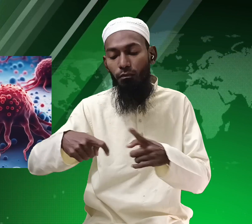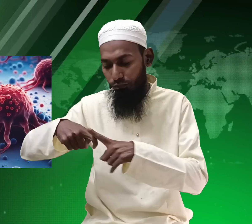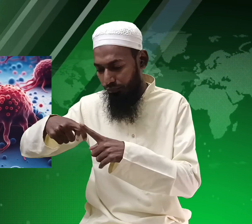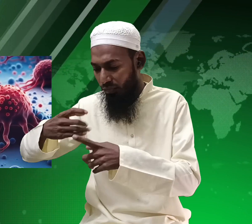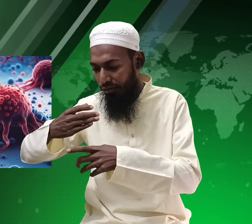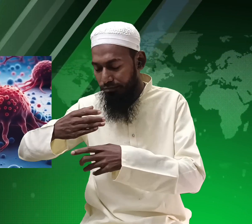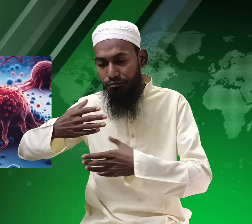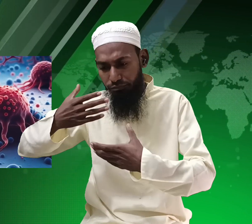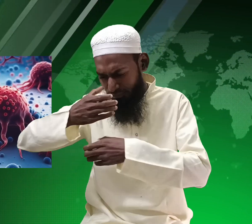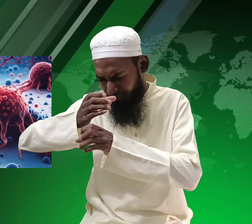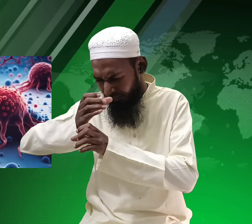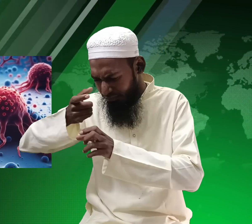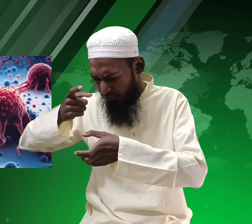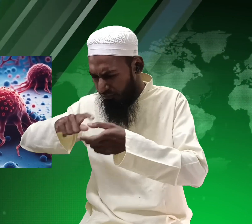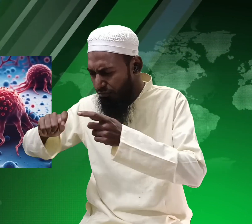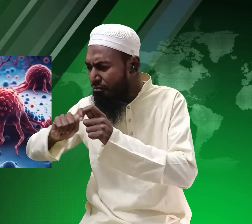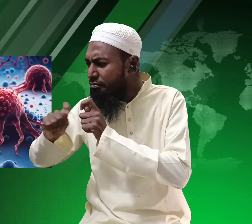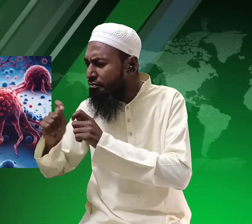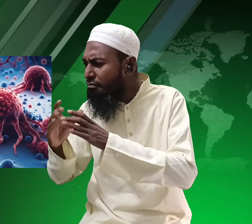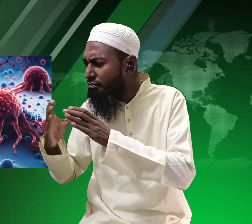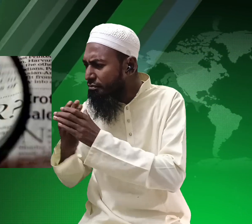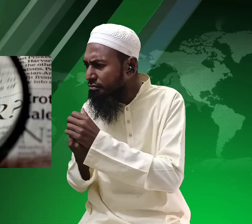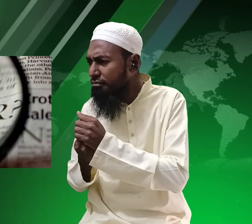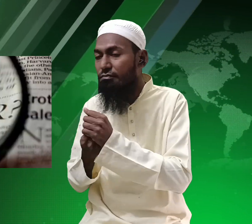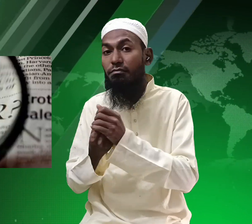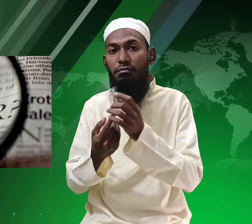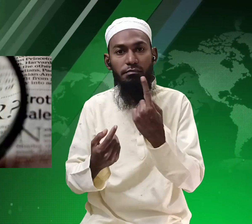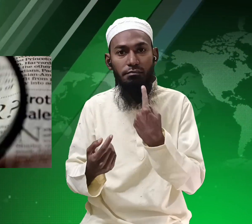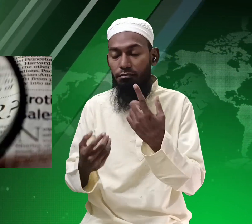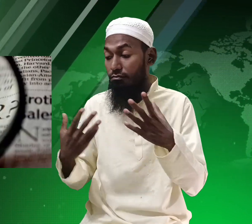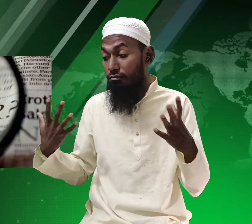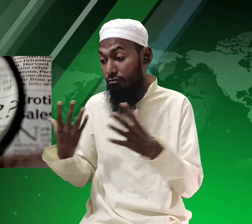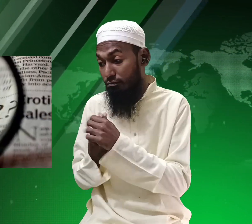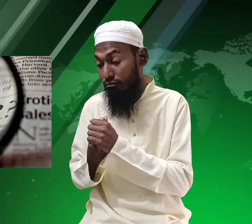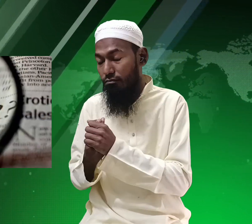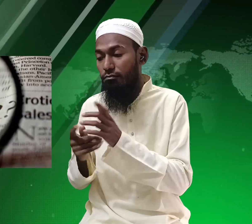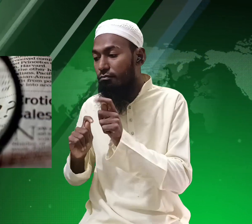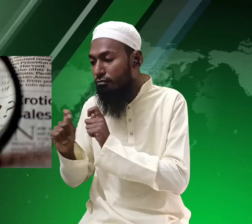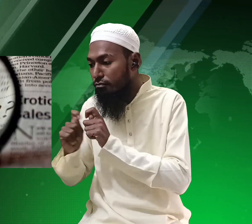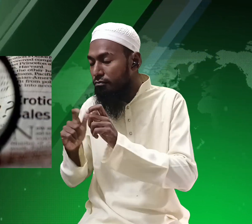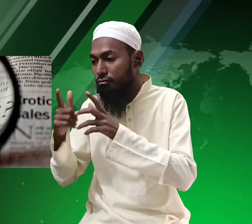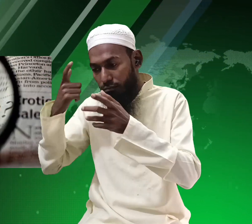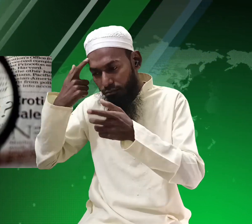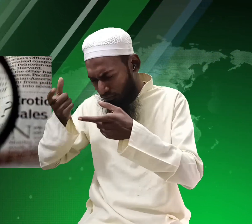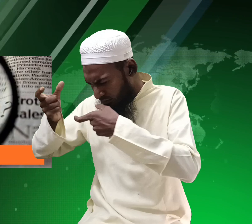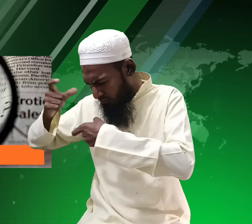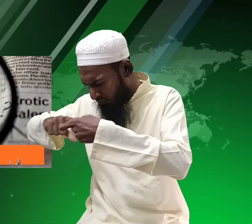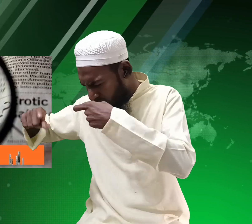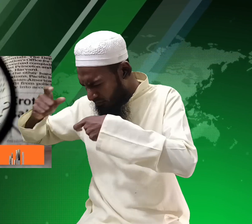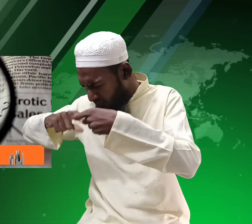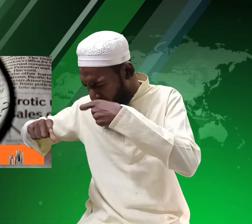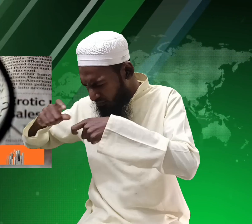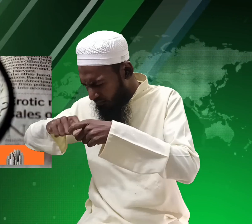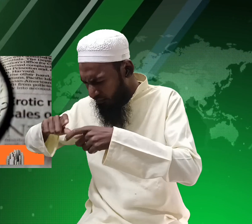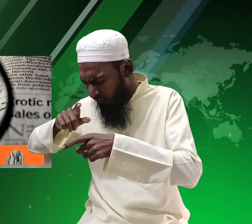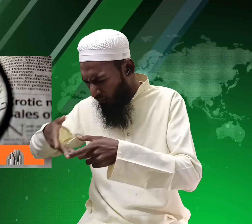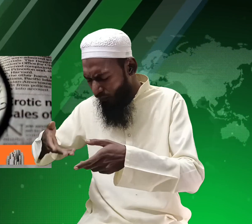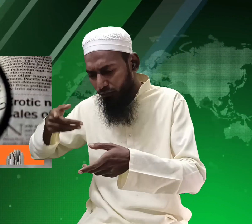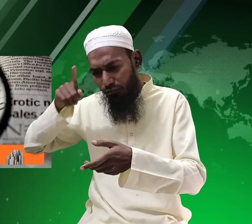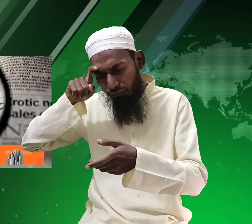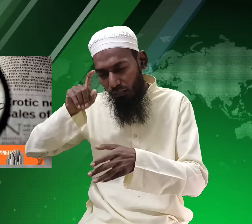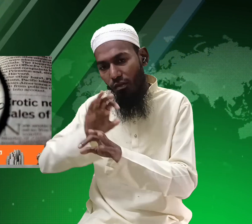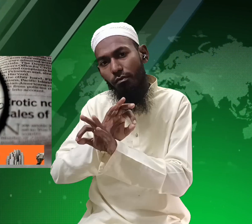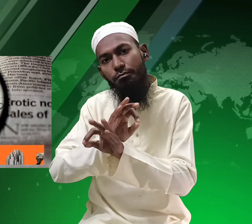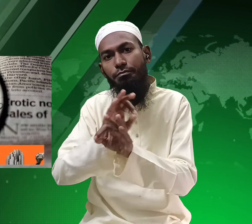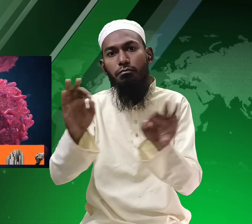কেন্দ্রগুলোর সঙ্গে সমন্বিতভাবে এই টিকাটি তৈরি করা হয়েছে। বিশেষজ্ঞরা জানিয়েছেন, টিকার মেডিকেল ট্রায়ালও সম্পন্ন